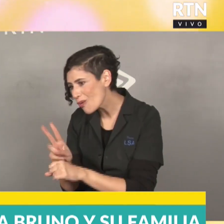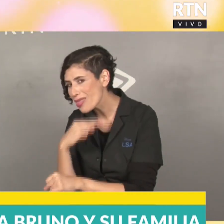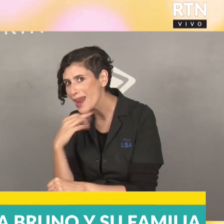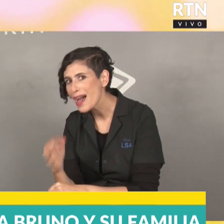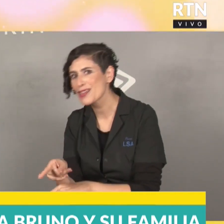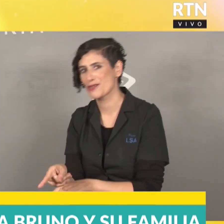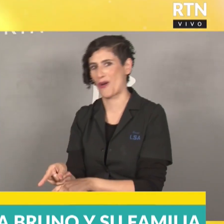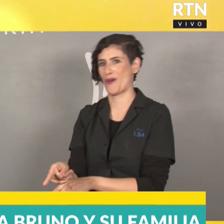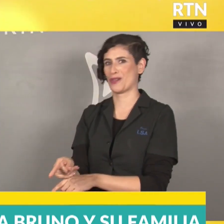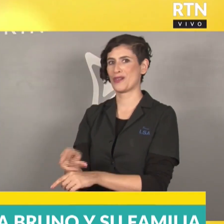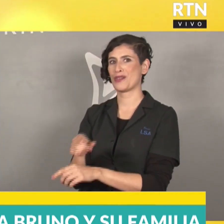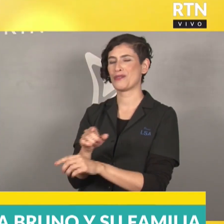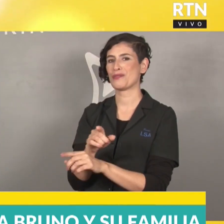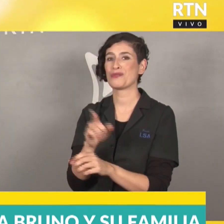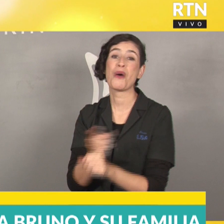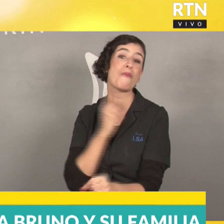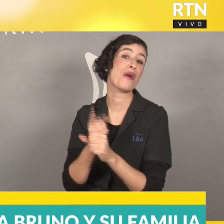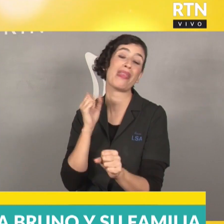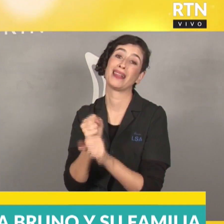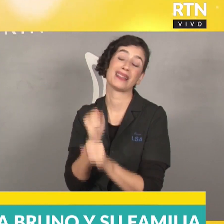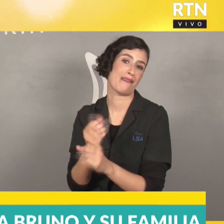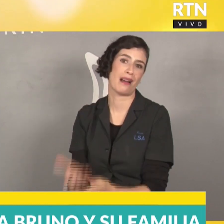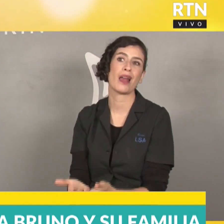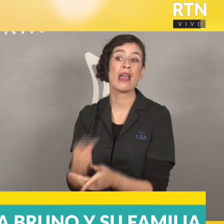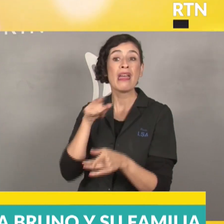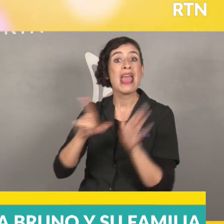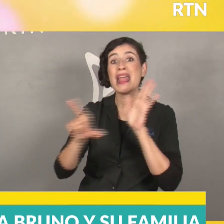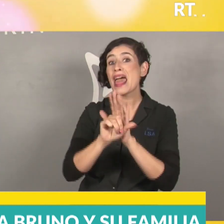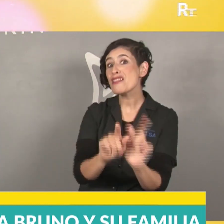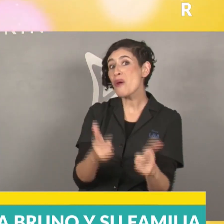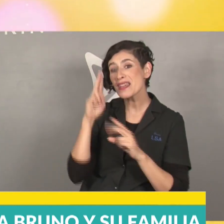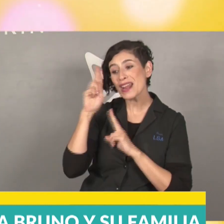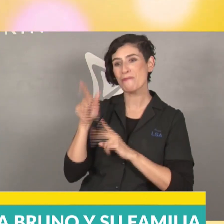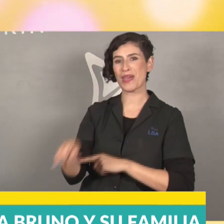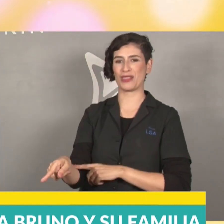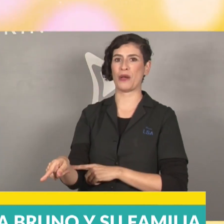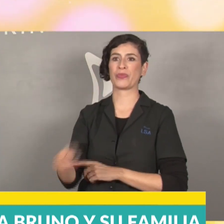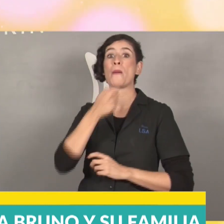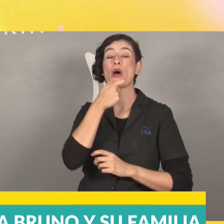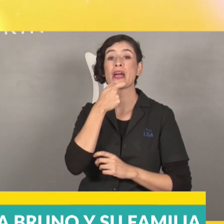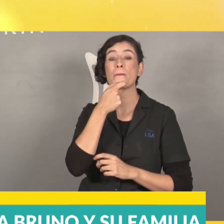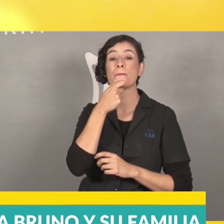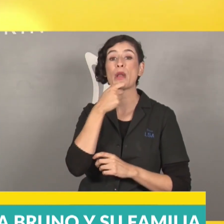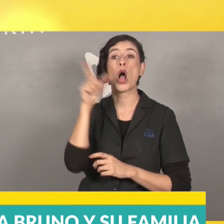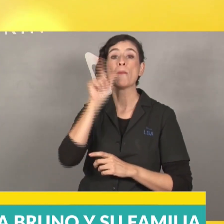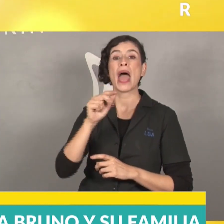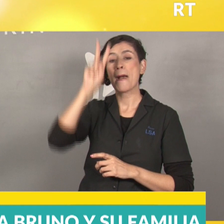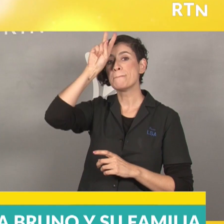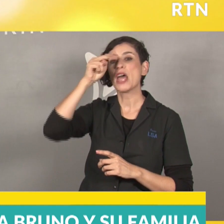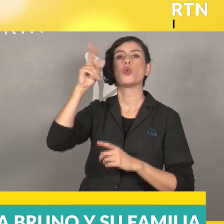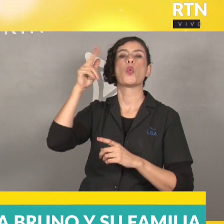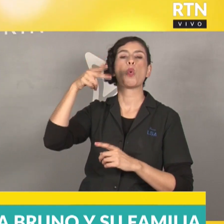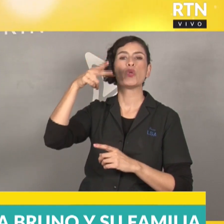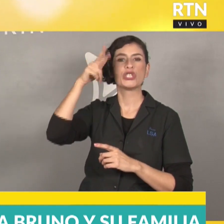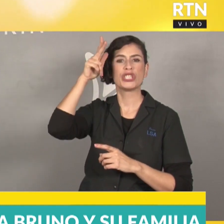por un familiar. Y eso no está contemplado en ningún lado. Al día de hoy en Perú, en Chile, la figura del rol